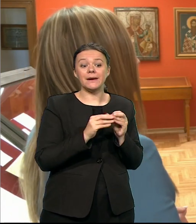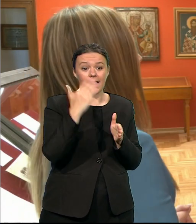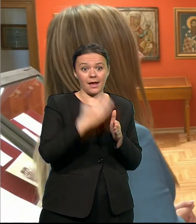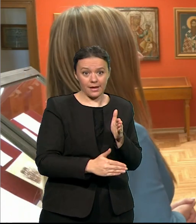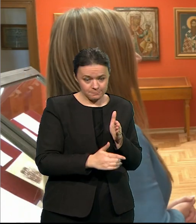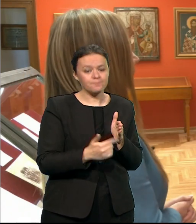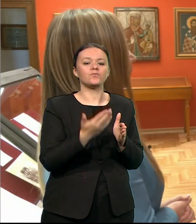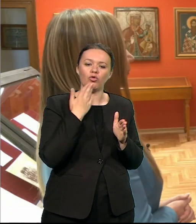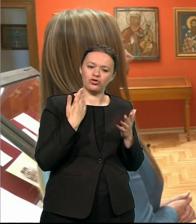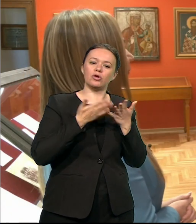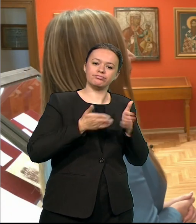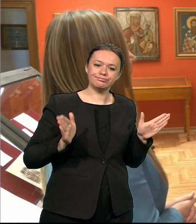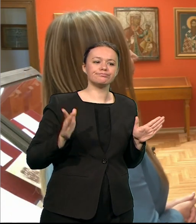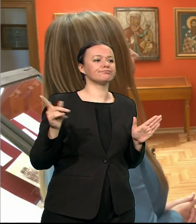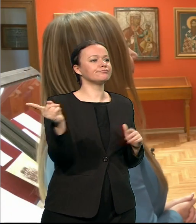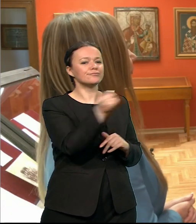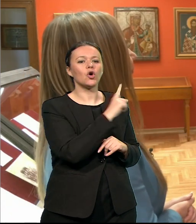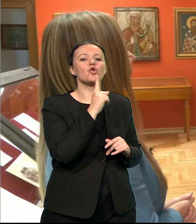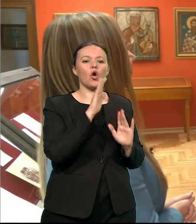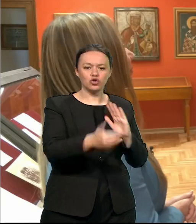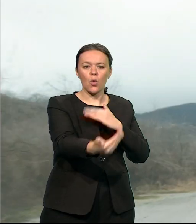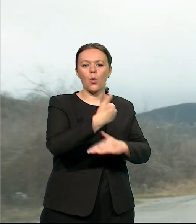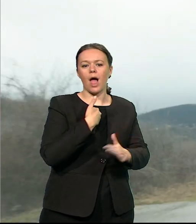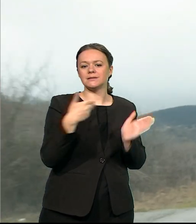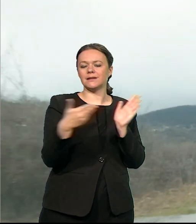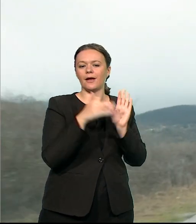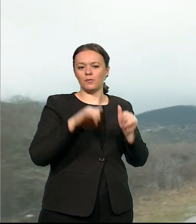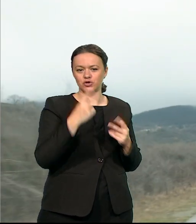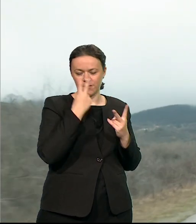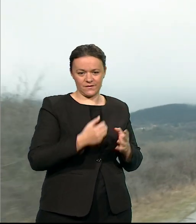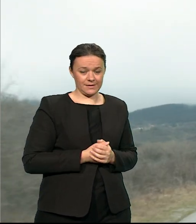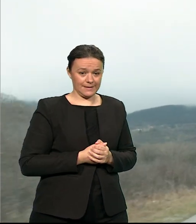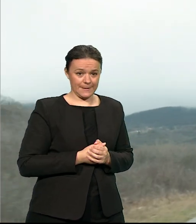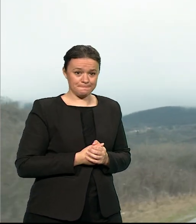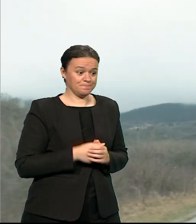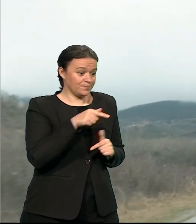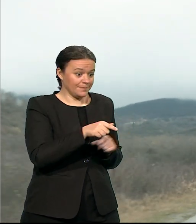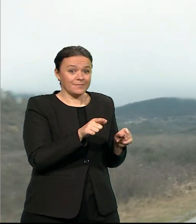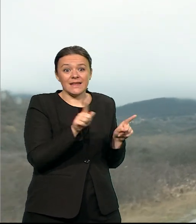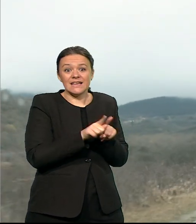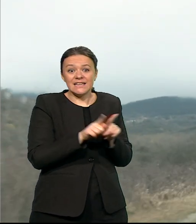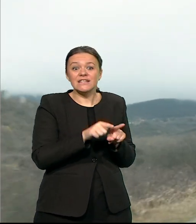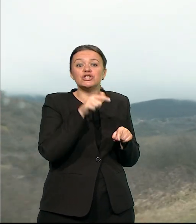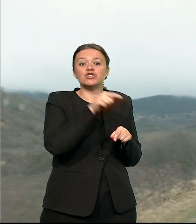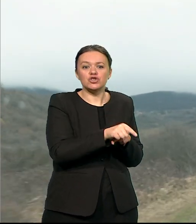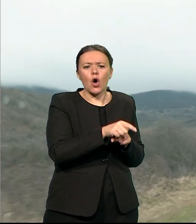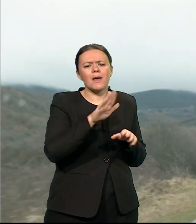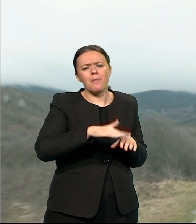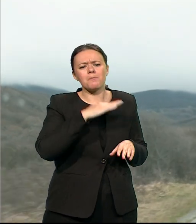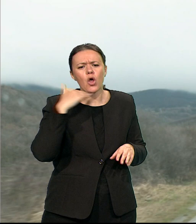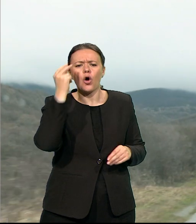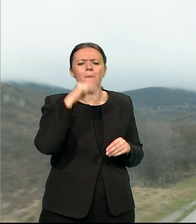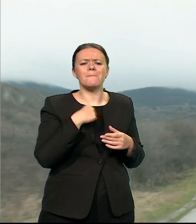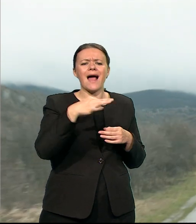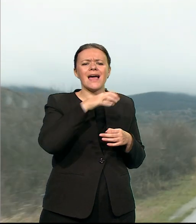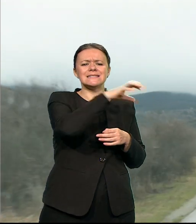onima koji budu dolazili direktno samo da vide ovu kuću. Karlovci su i vrata Fruške gore i njenih brojnih manastira u